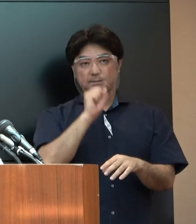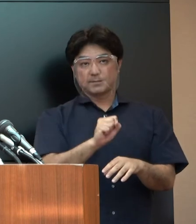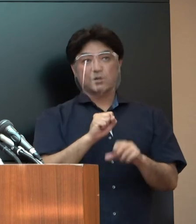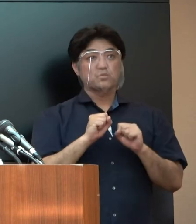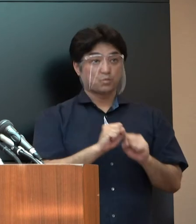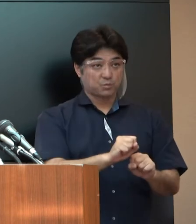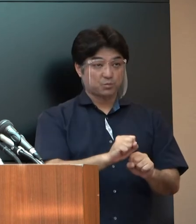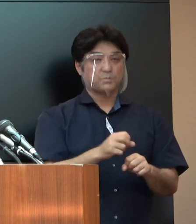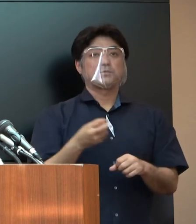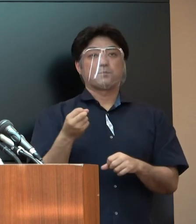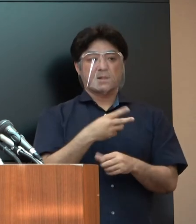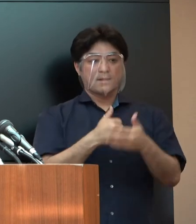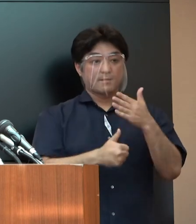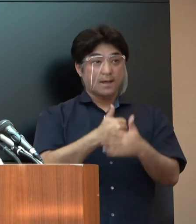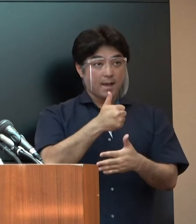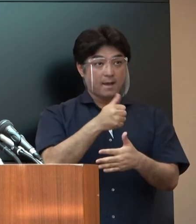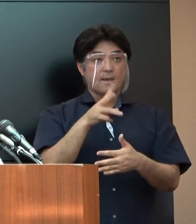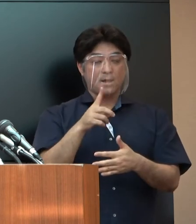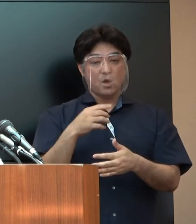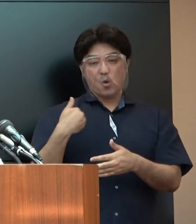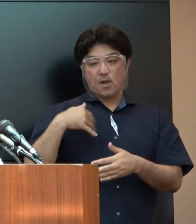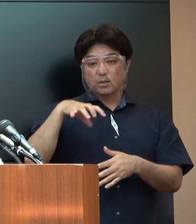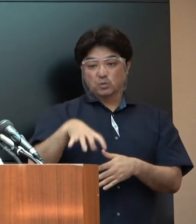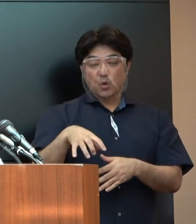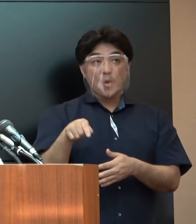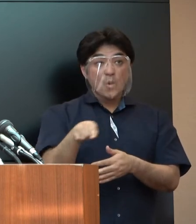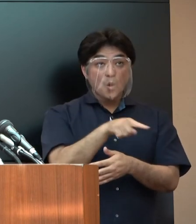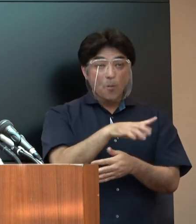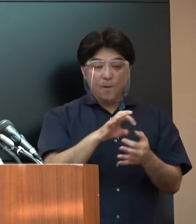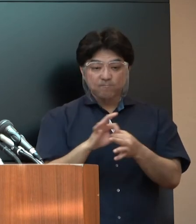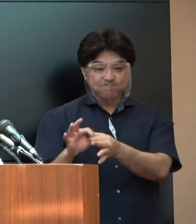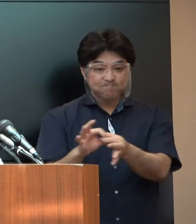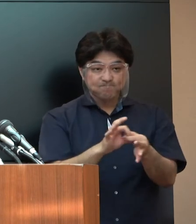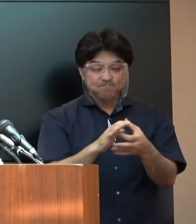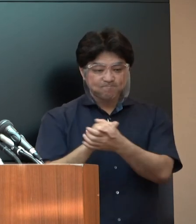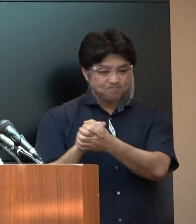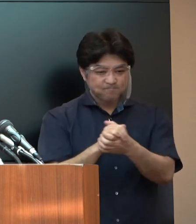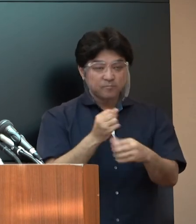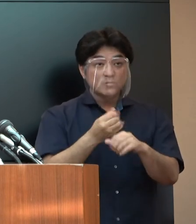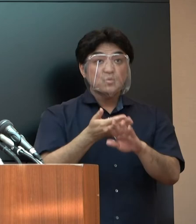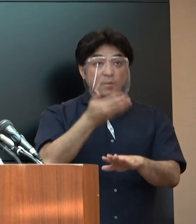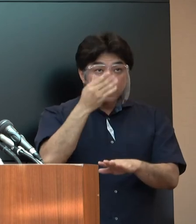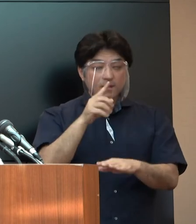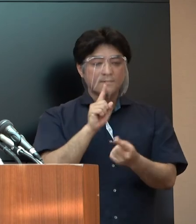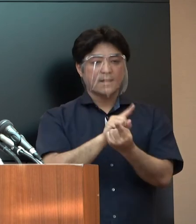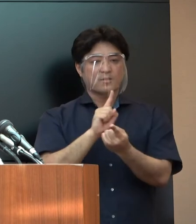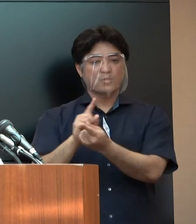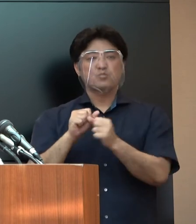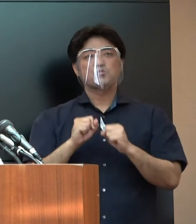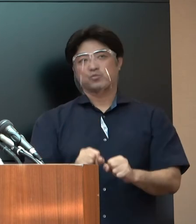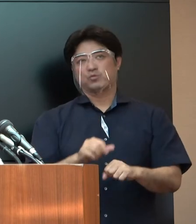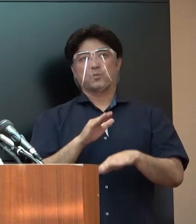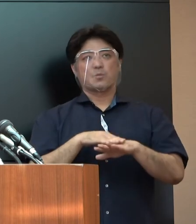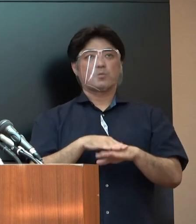していく、あるいは、那覇市や保健所などとも協力をしながら対策を取っていくということ